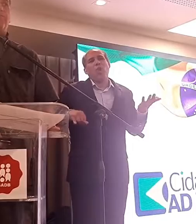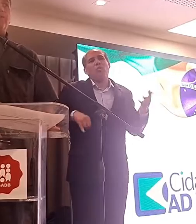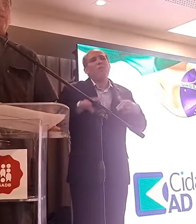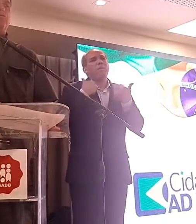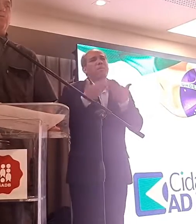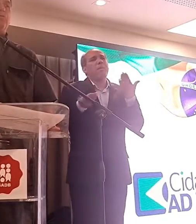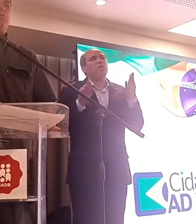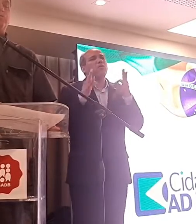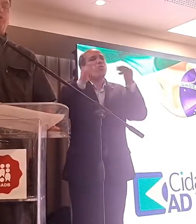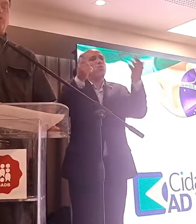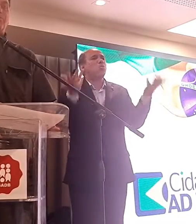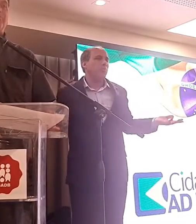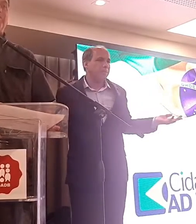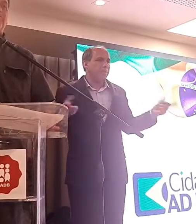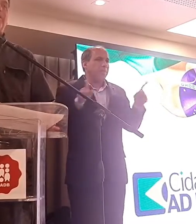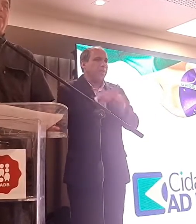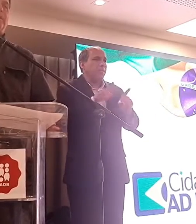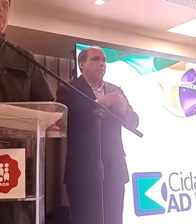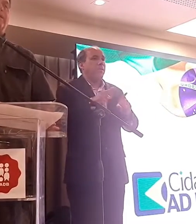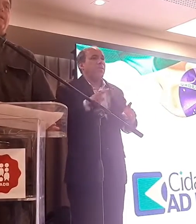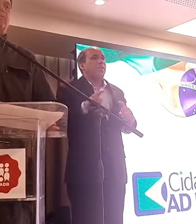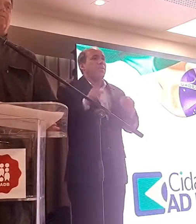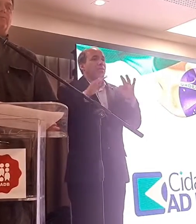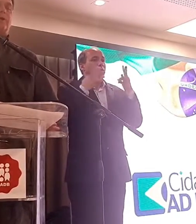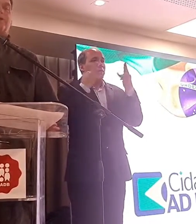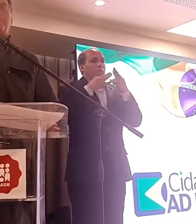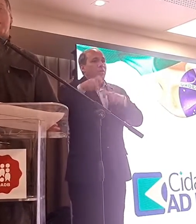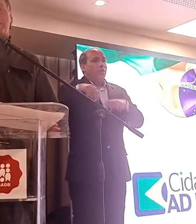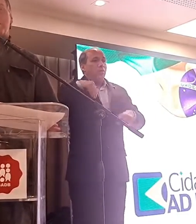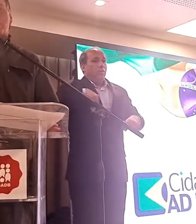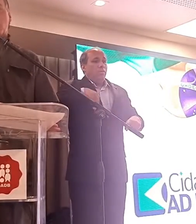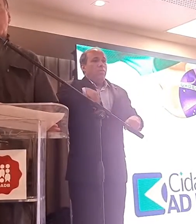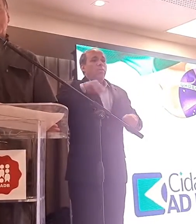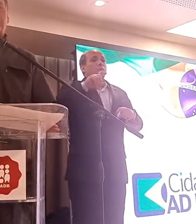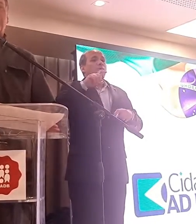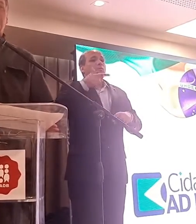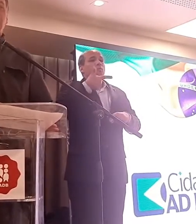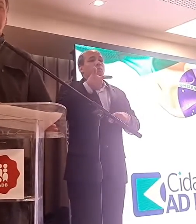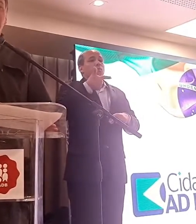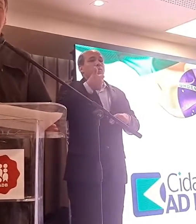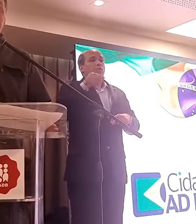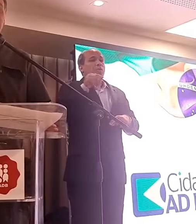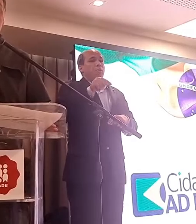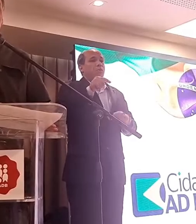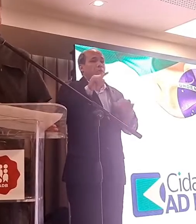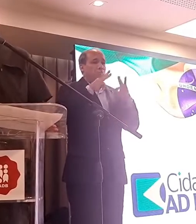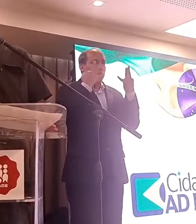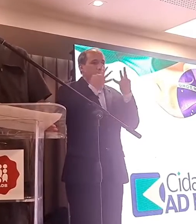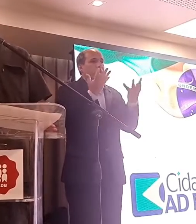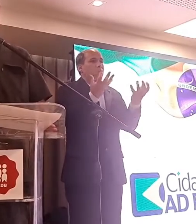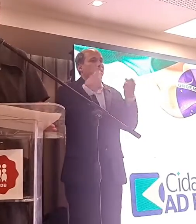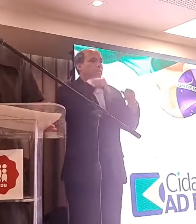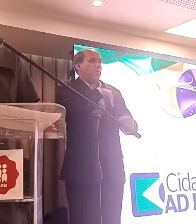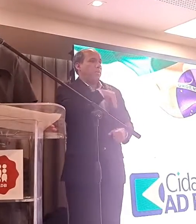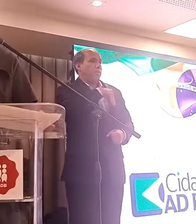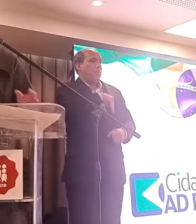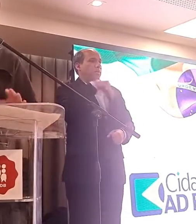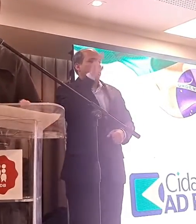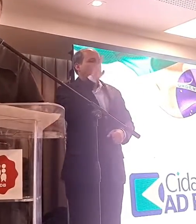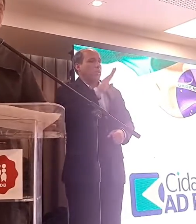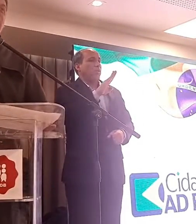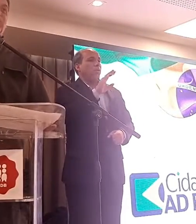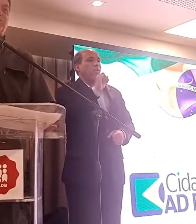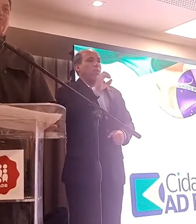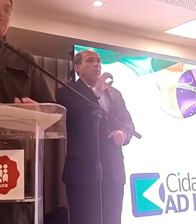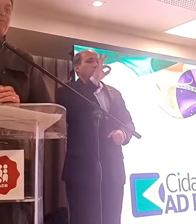são 21 mil famílias que ganham Auxílio Brasil. 80% são mulheres.